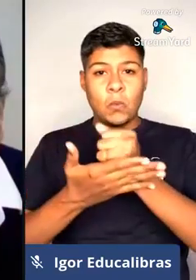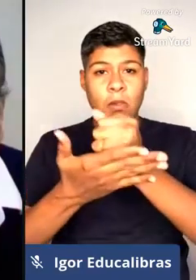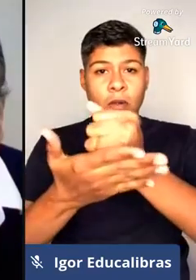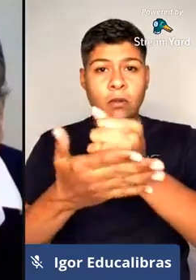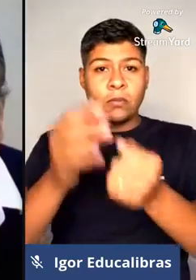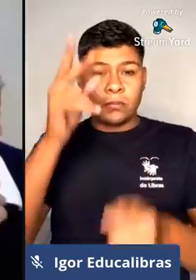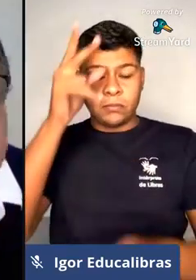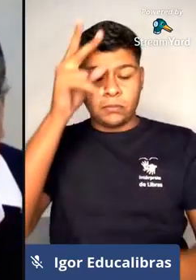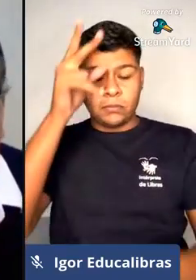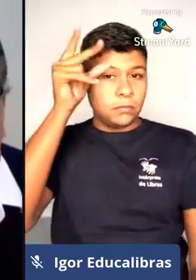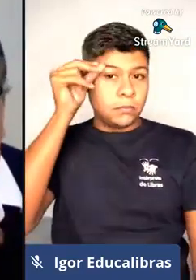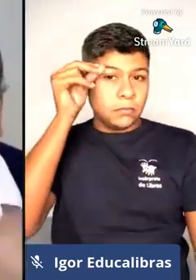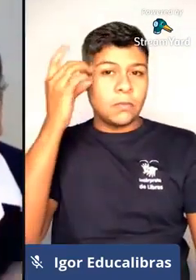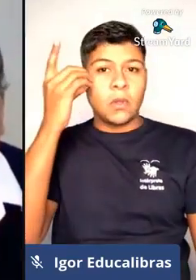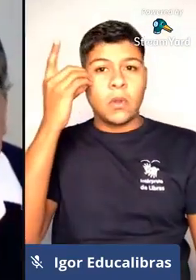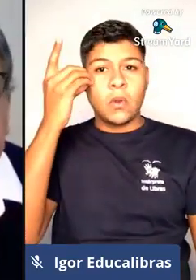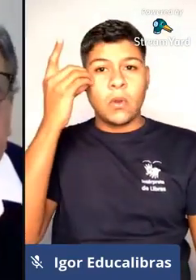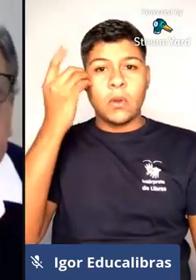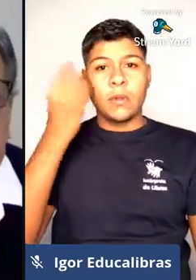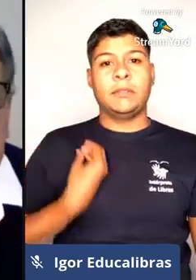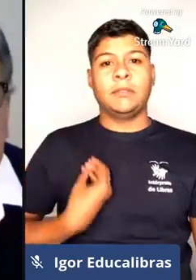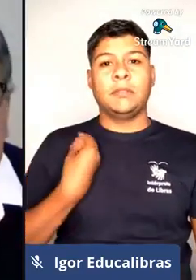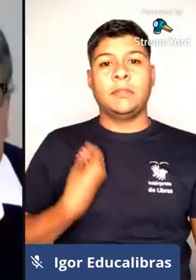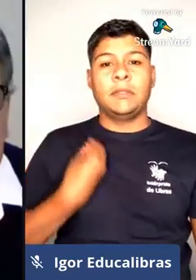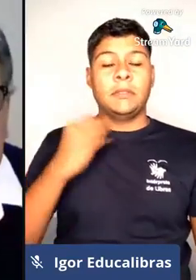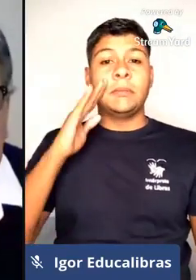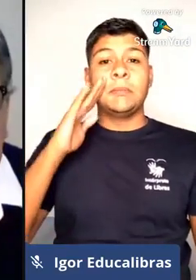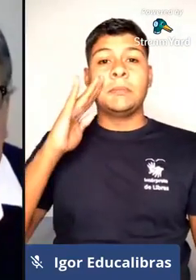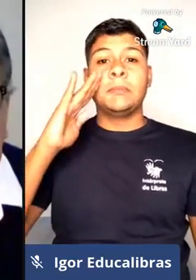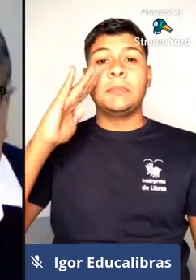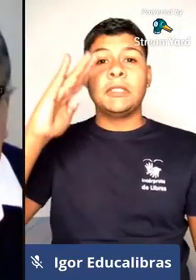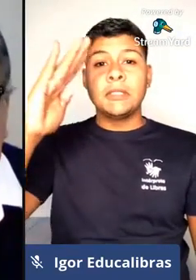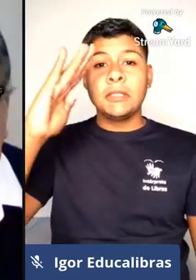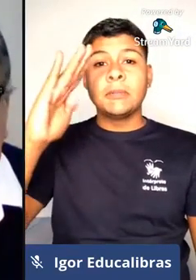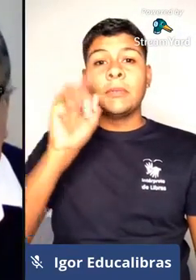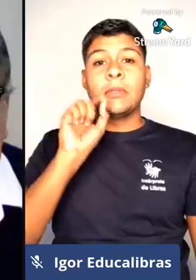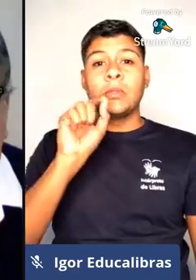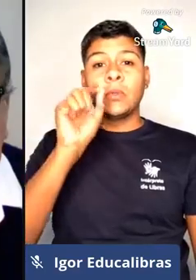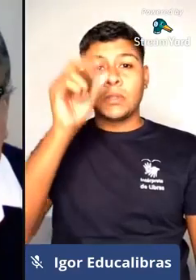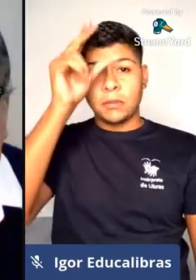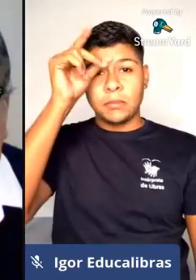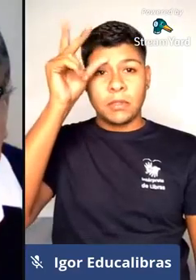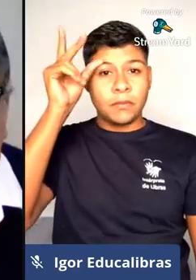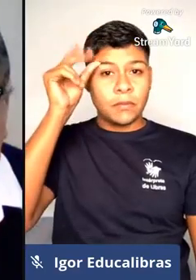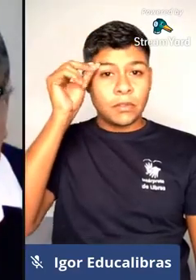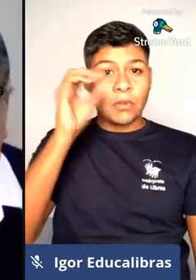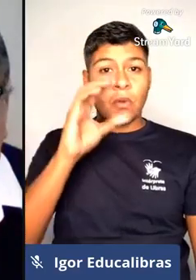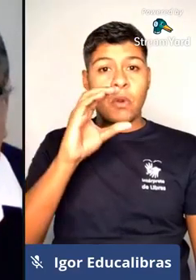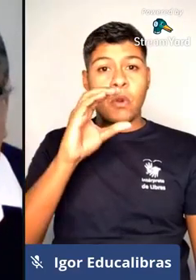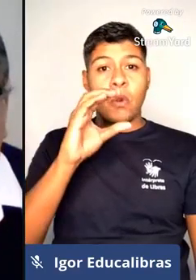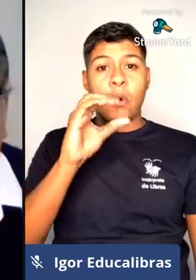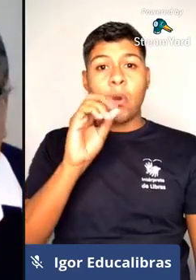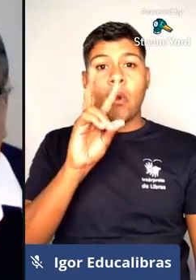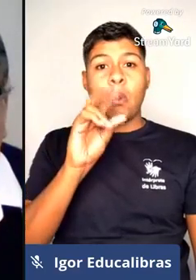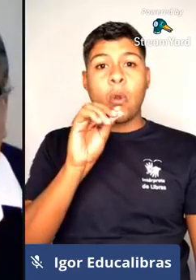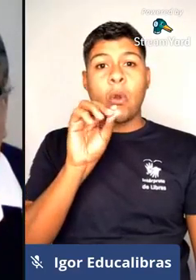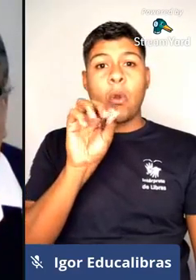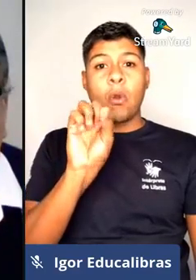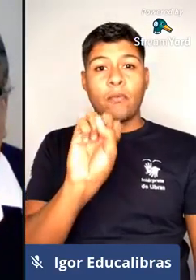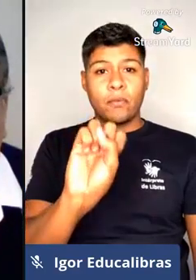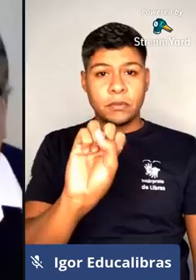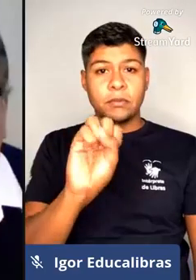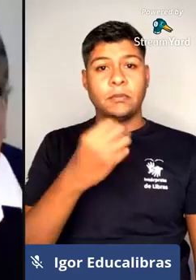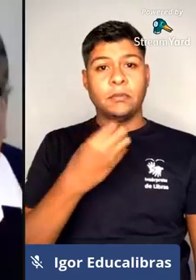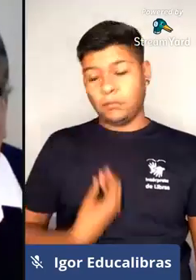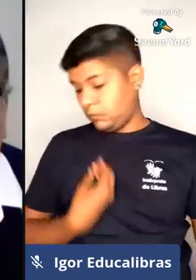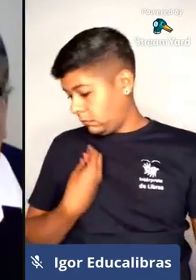Dória no primeiro momento, mas principalmente do prefeito Bruno Covas, que tem sido um